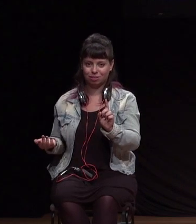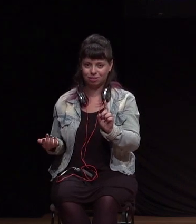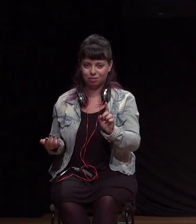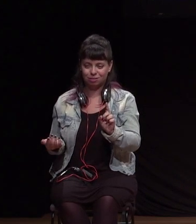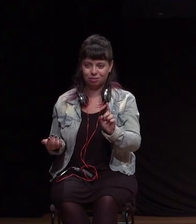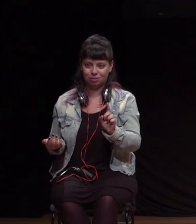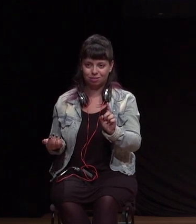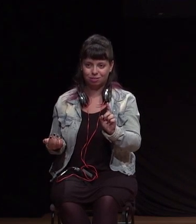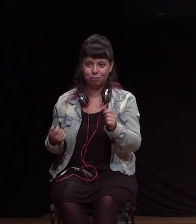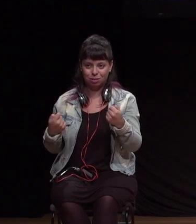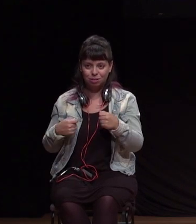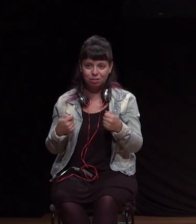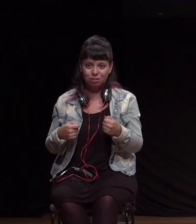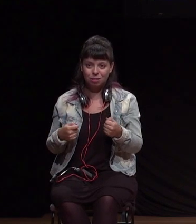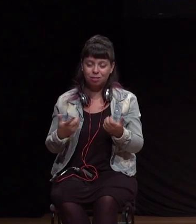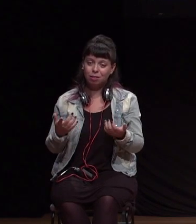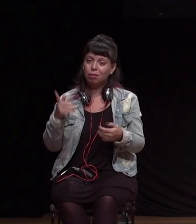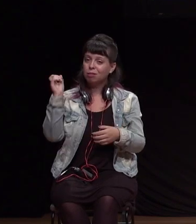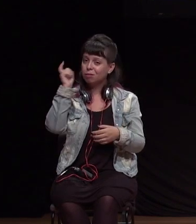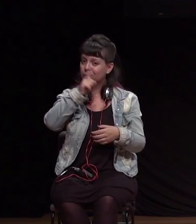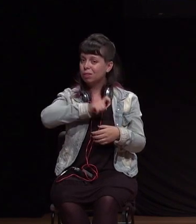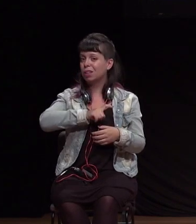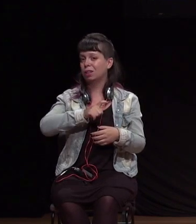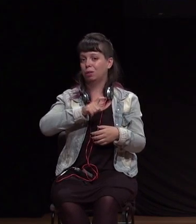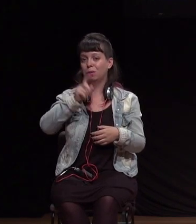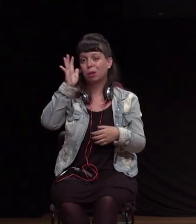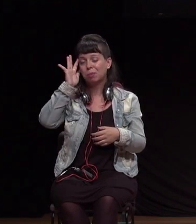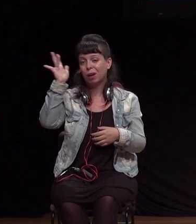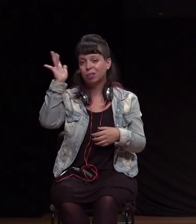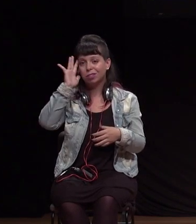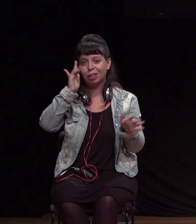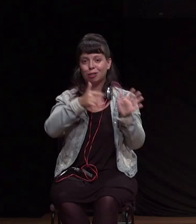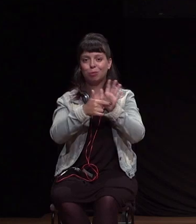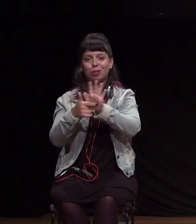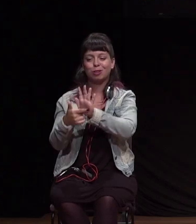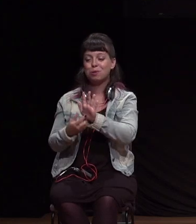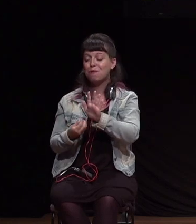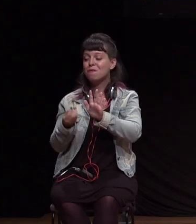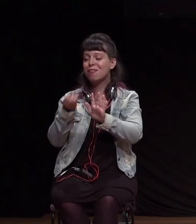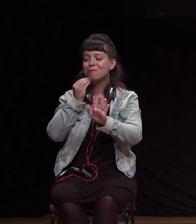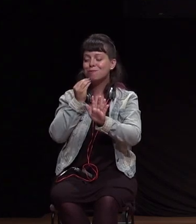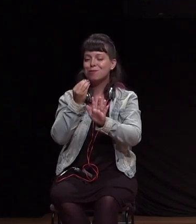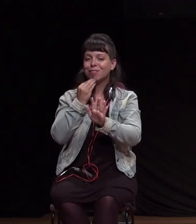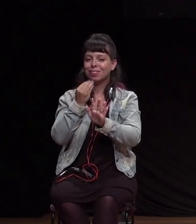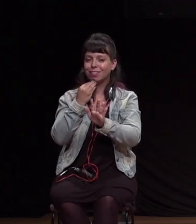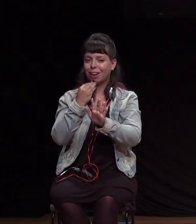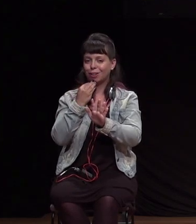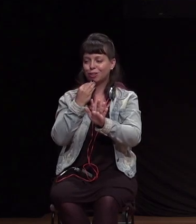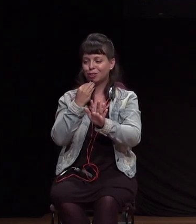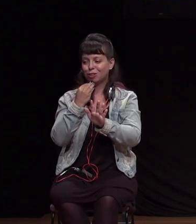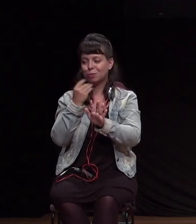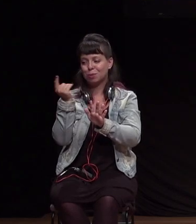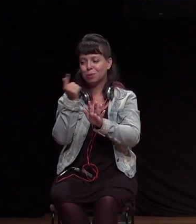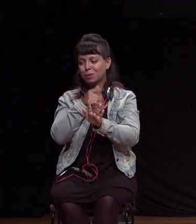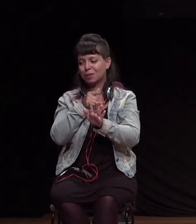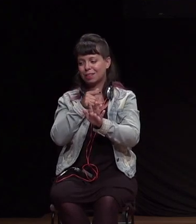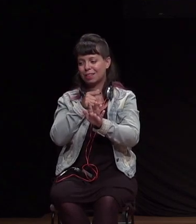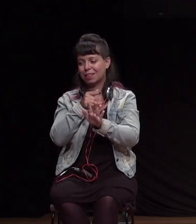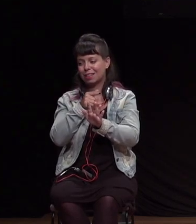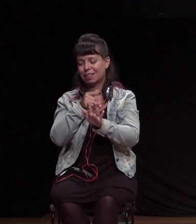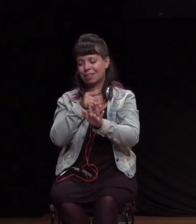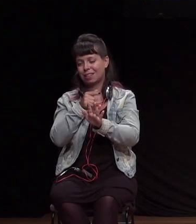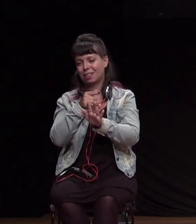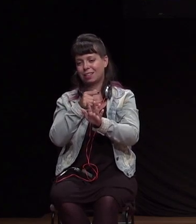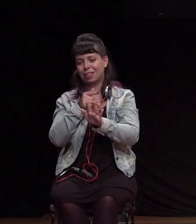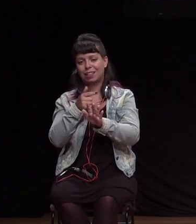essas exposições possam oferecer qualquer, né, perspectiva para lidar com um passado e com um presente que é